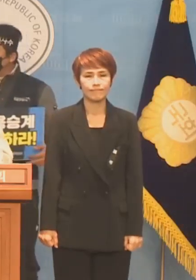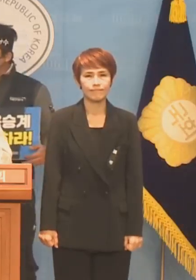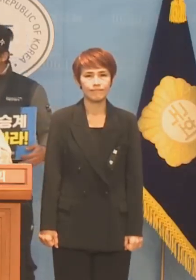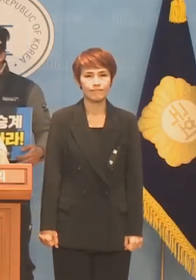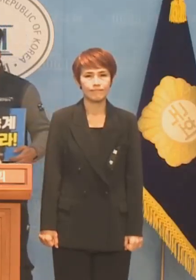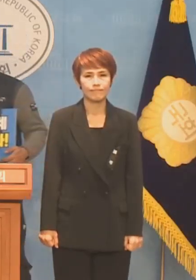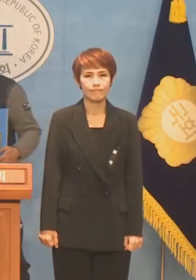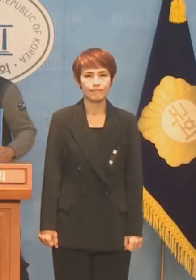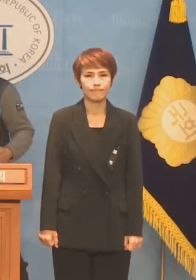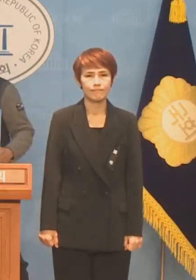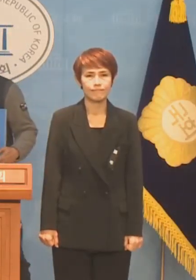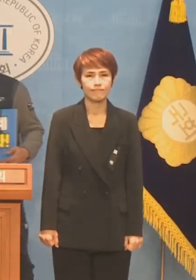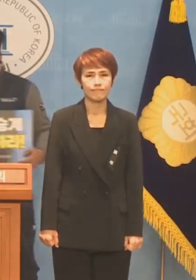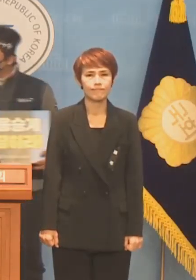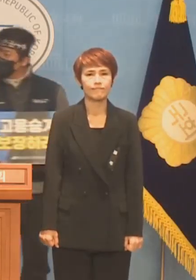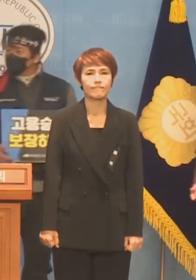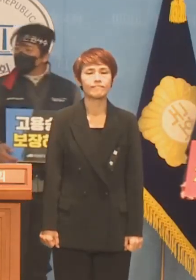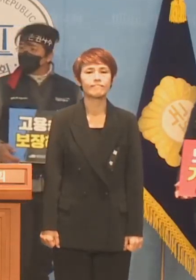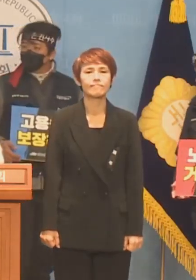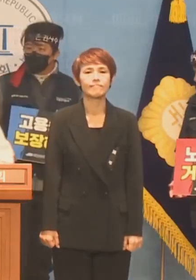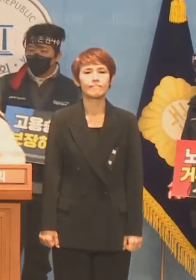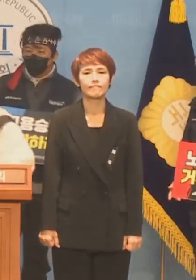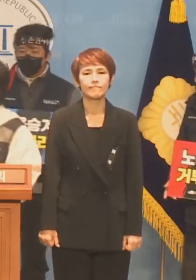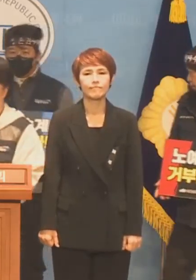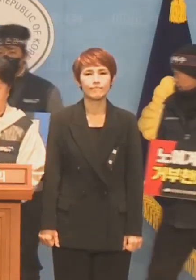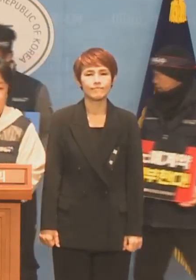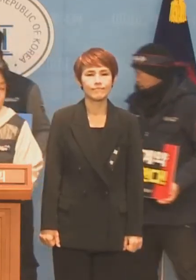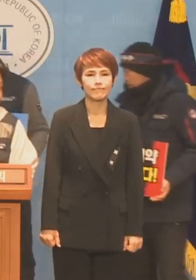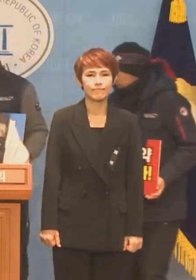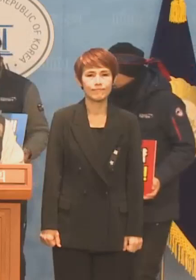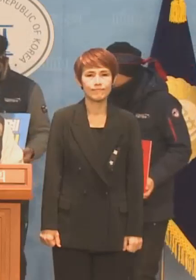국무단 옆에 여기 뒤로 오시는 게 나을 것 같아요. 뒤쪽으로.